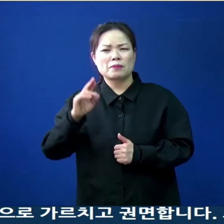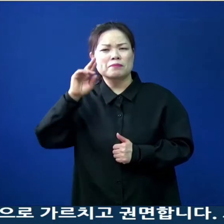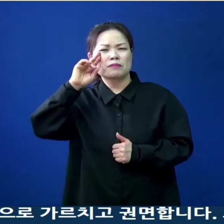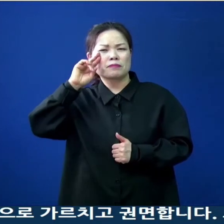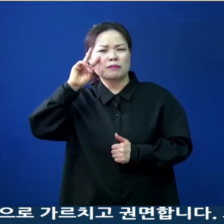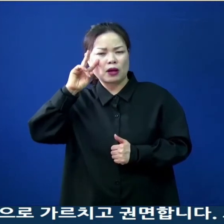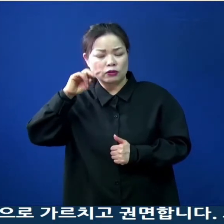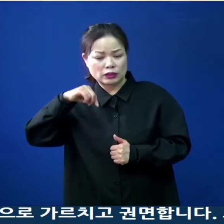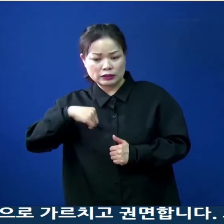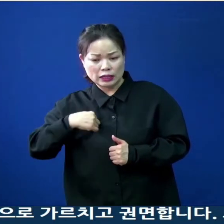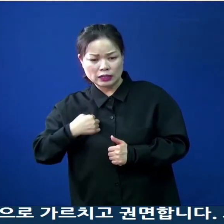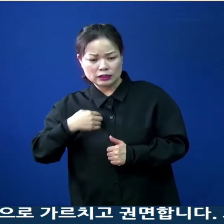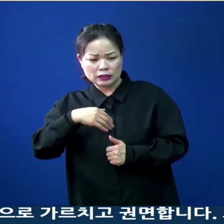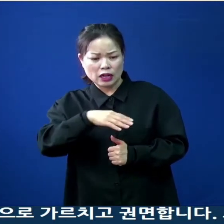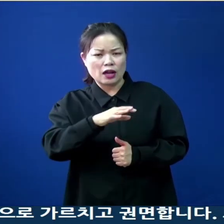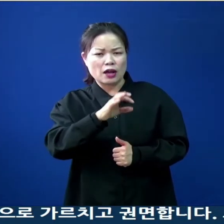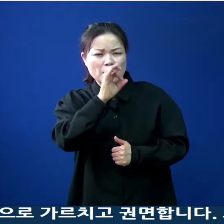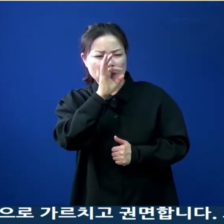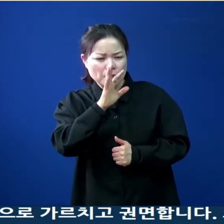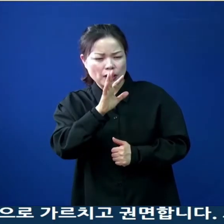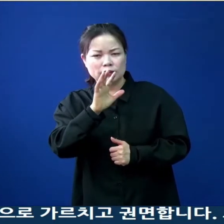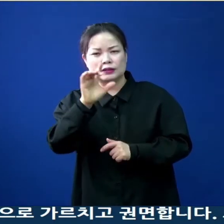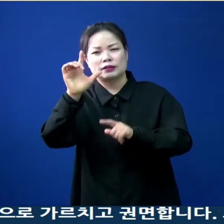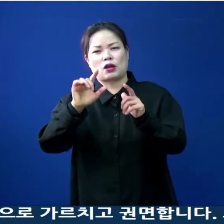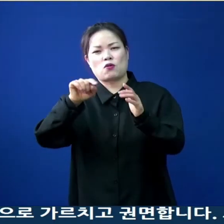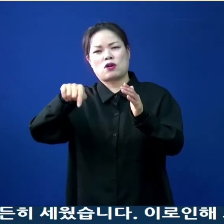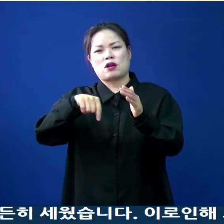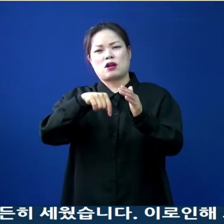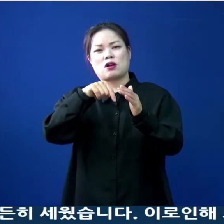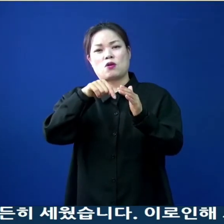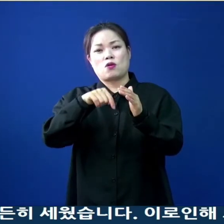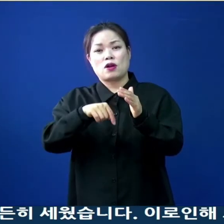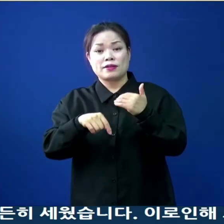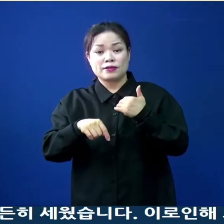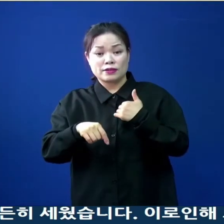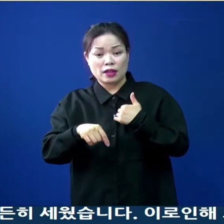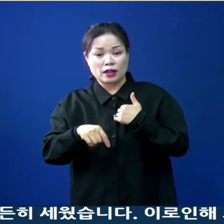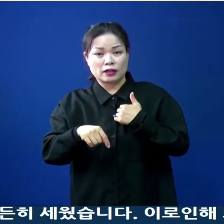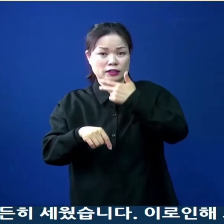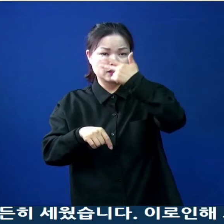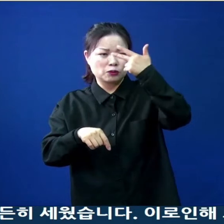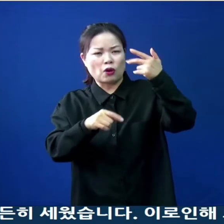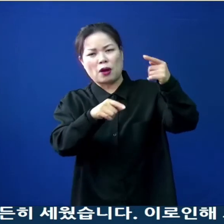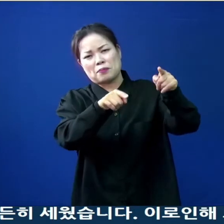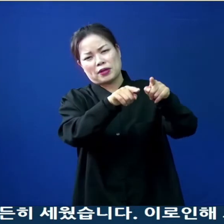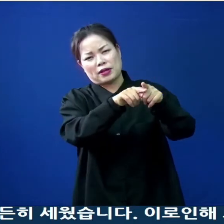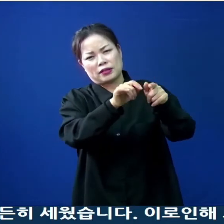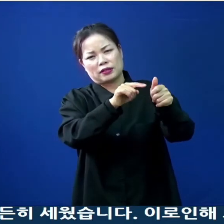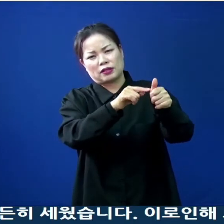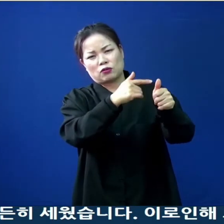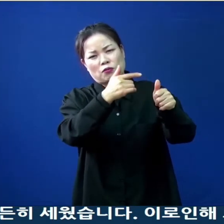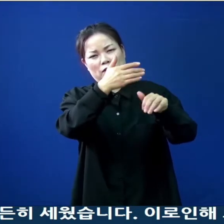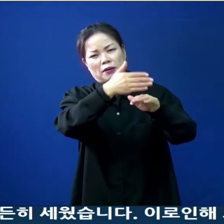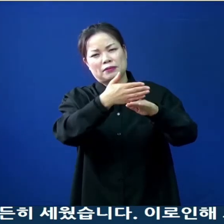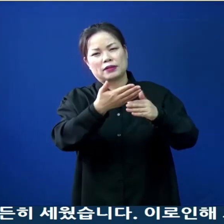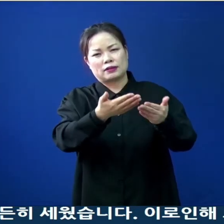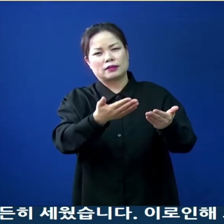바울은 자신이 갈 수 없는 그 현실 속에서 내 옆에 디모데가 있다는 것이 너무나 감사했을